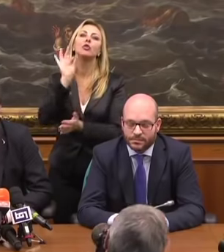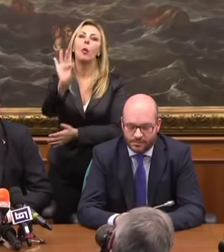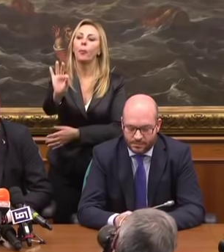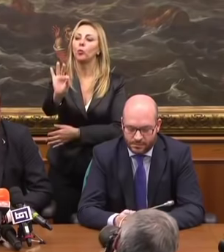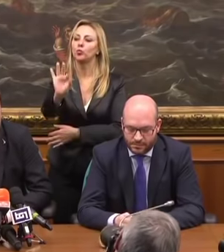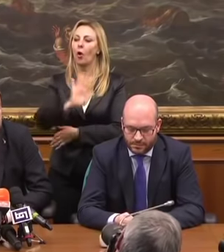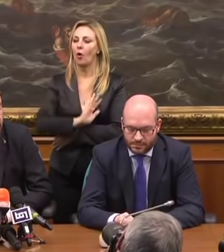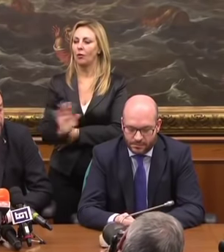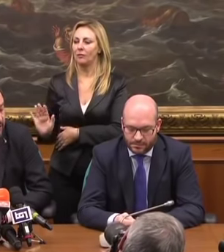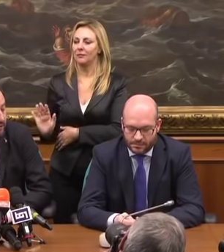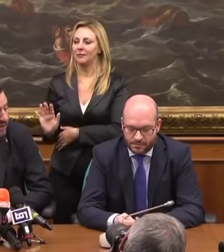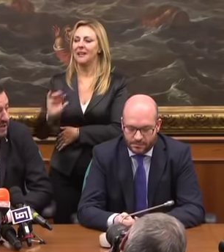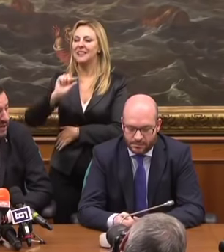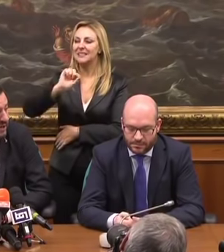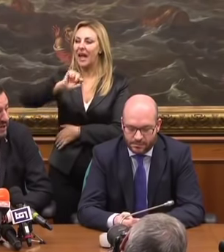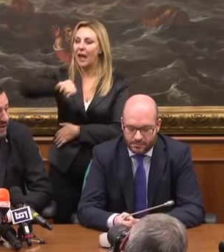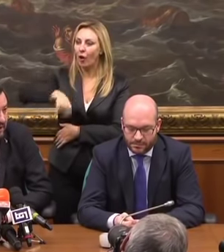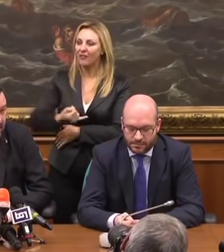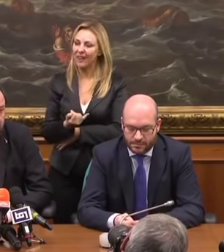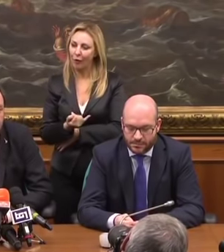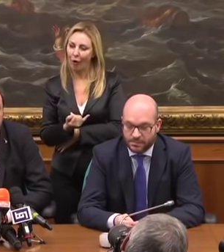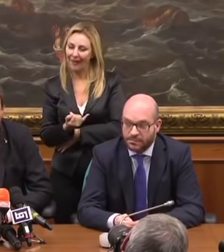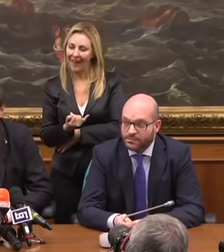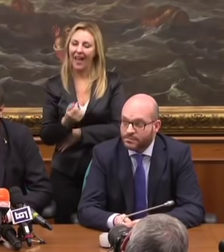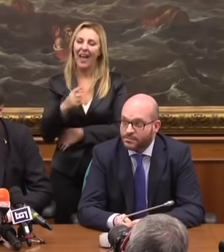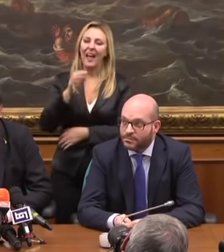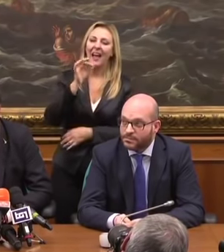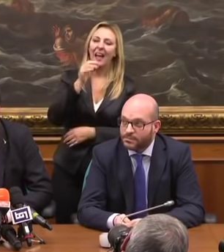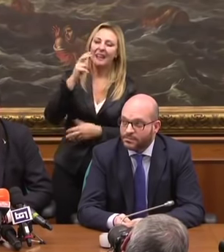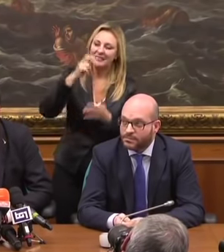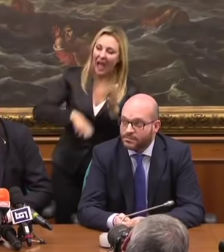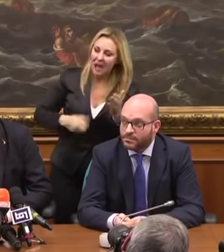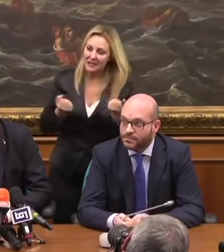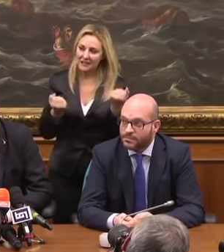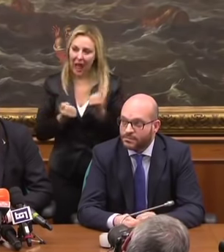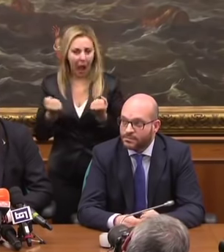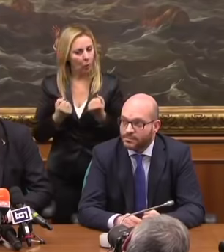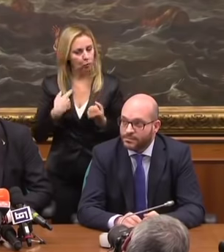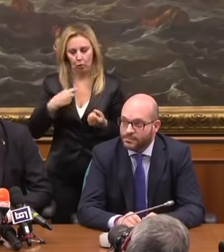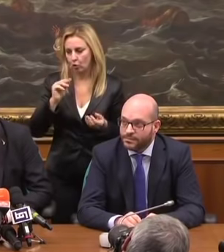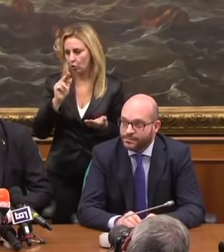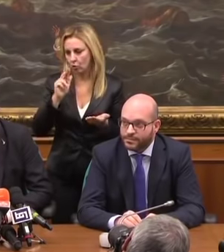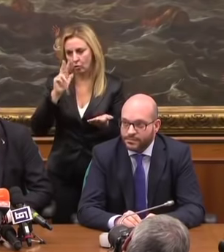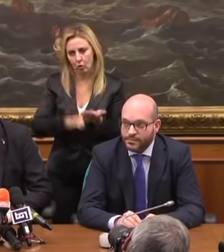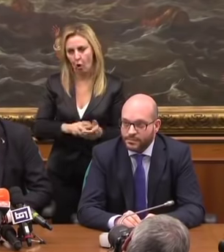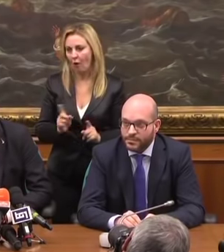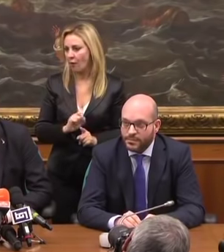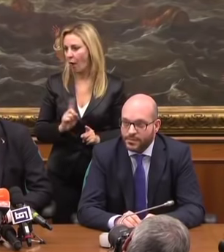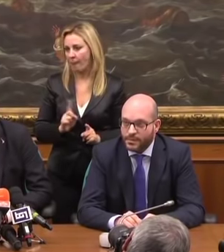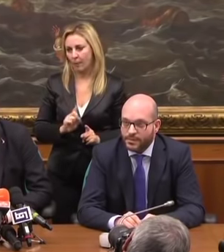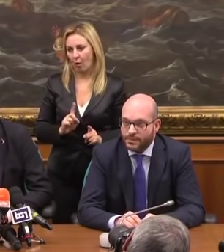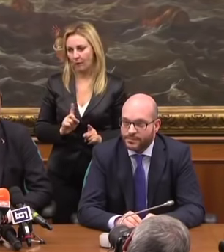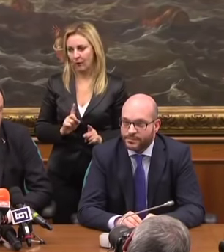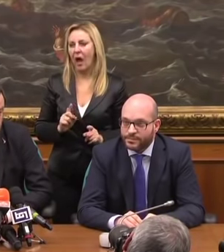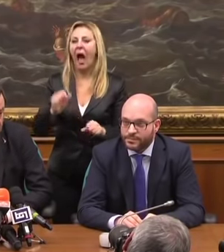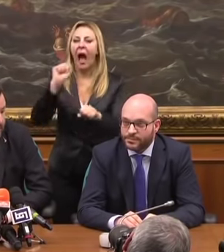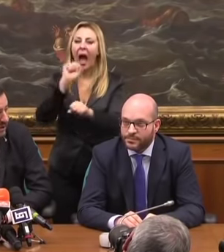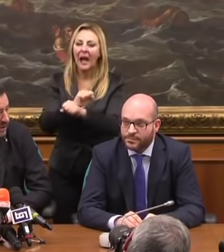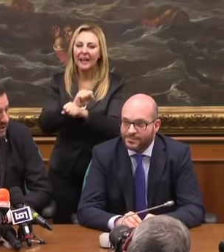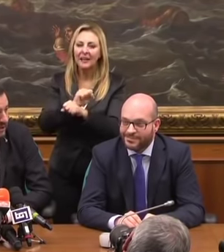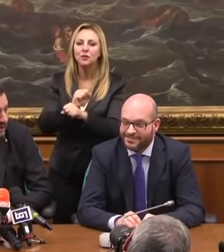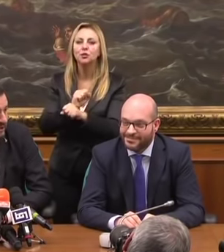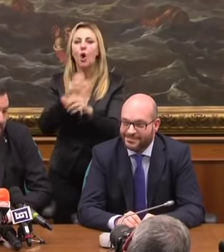che riguarda gli zero virgola, le tasse sulle auto che non ci saranno e gli arresti di imprenditori